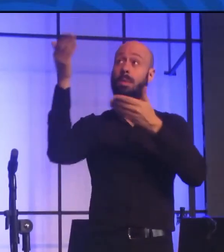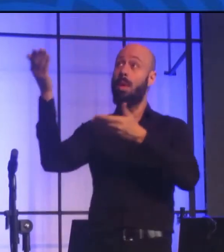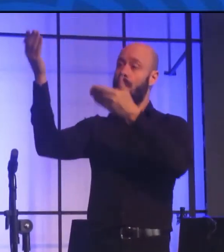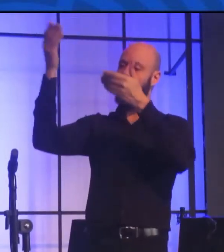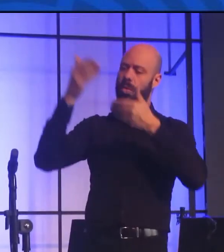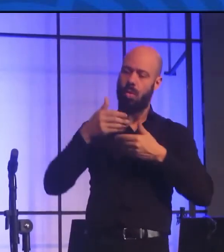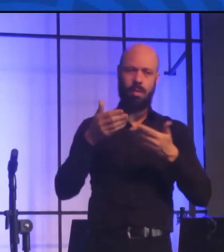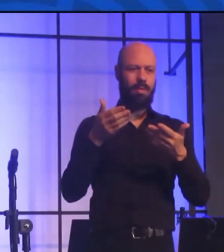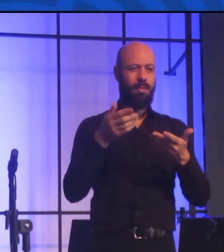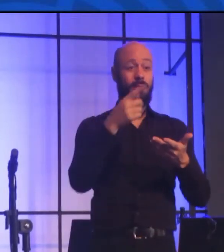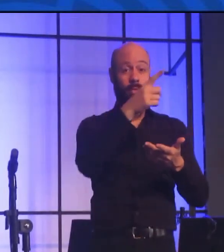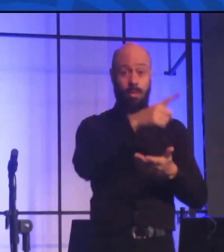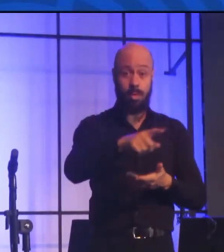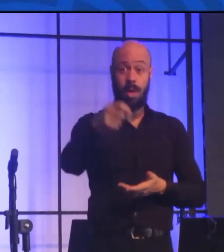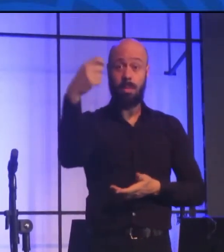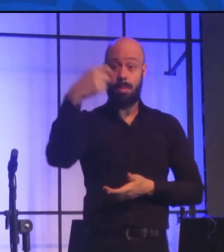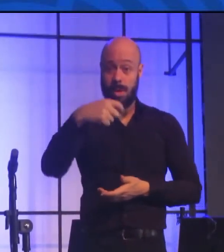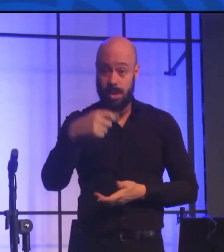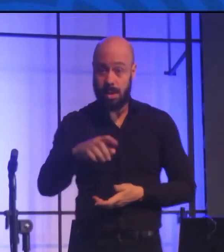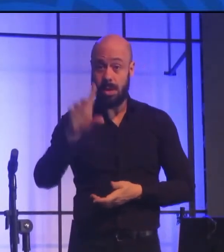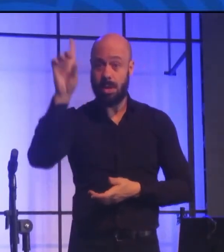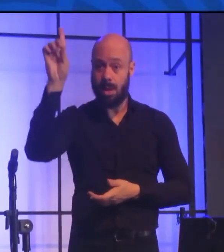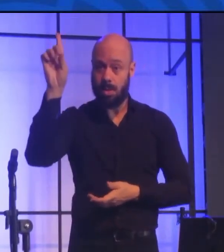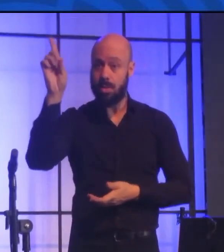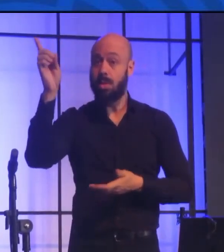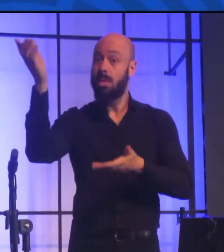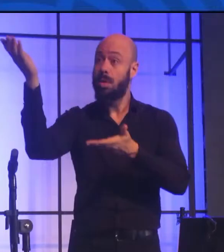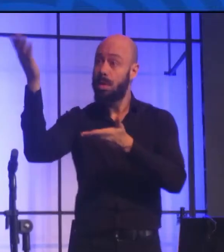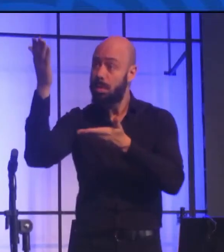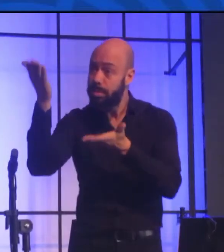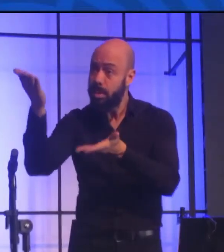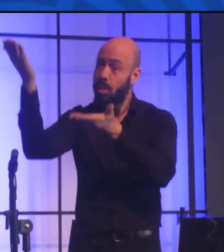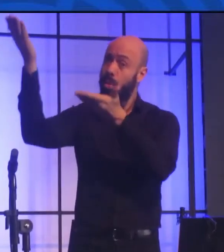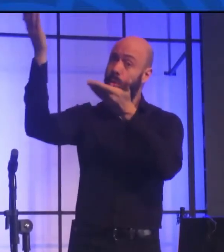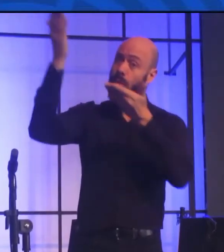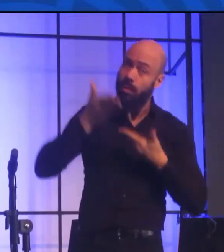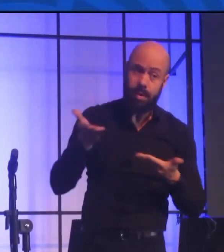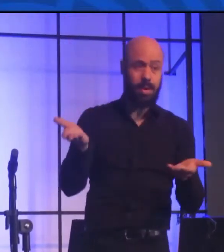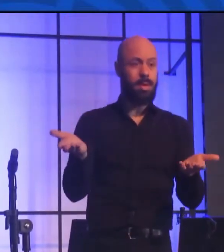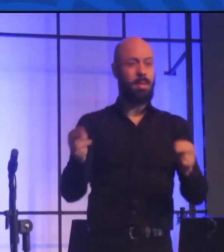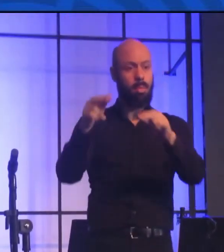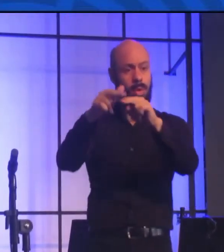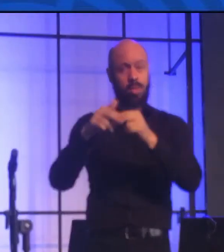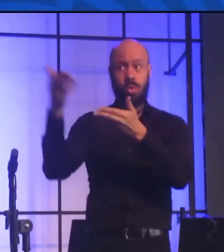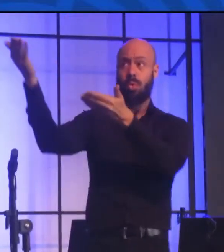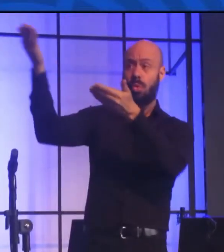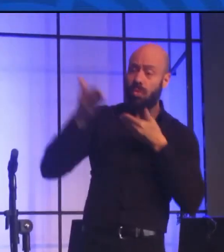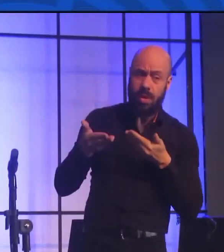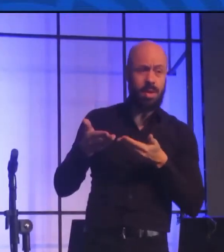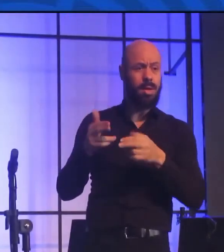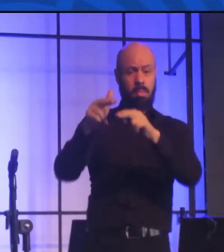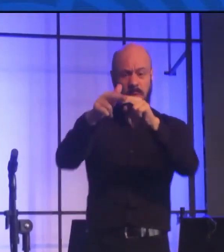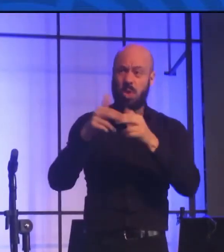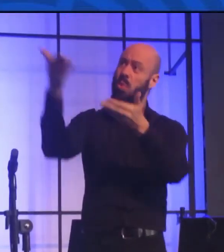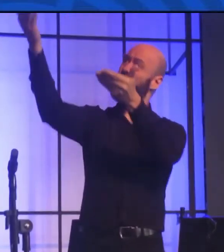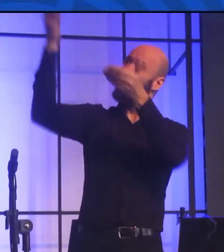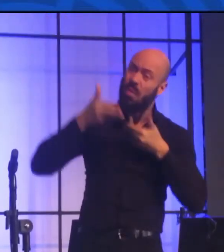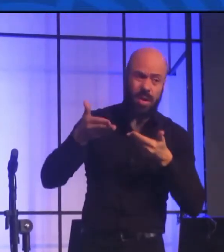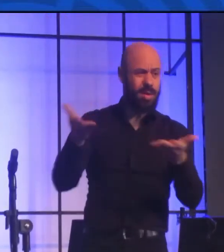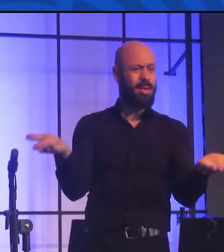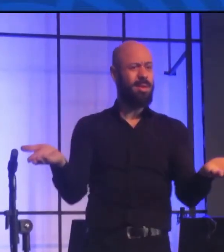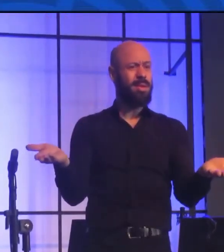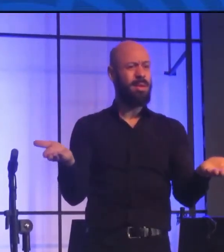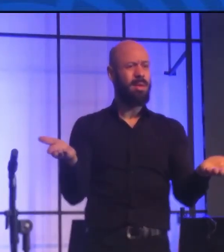precisa dele. O lugar onde você se encontra com Deus é o lugar onde você mais precisa dele. Porque se o machado